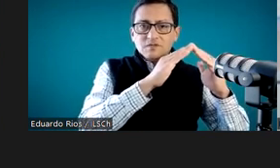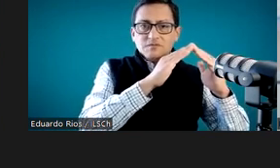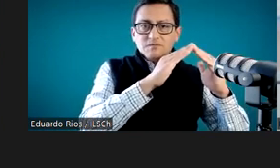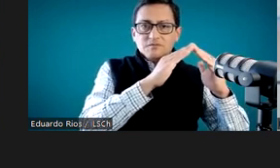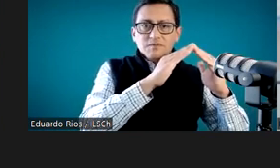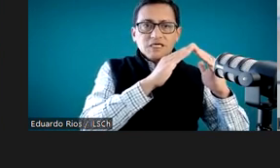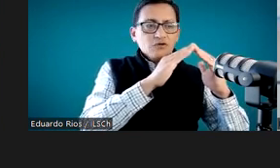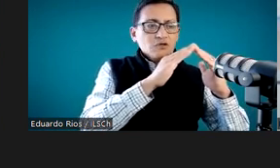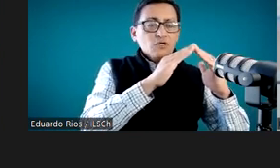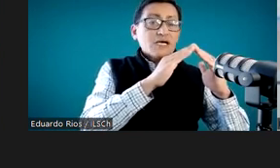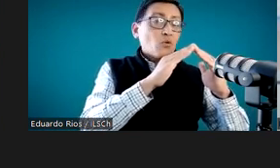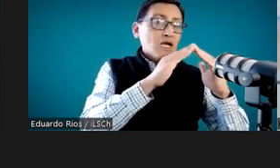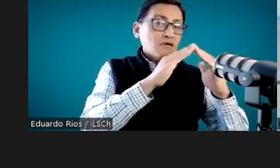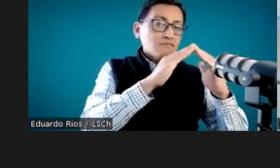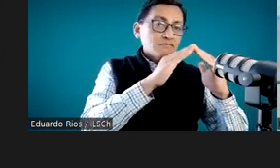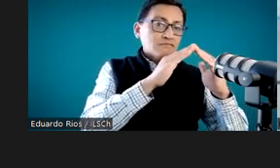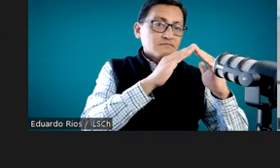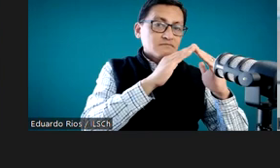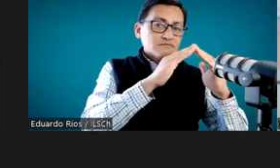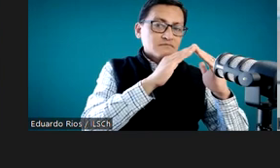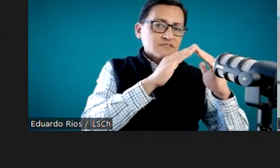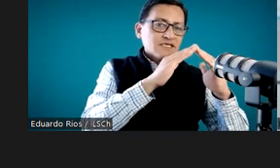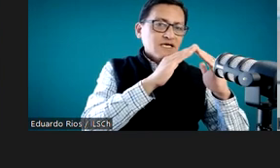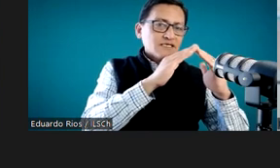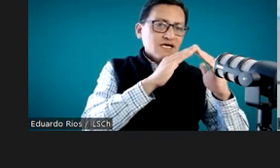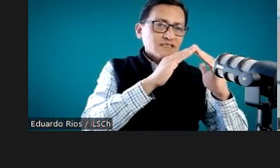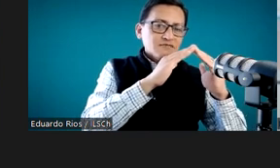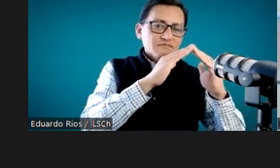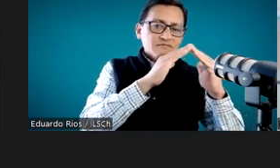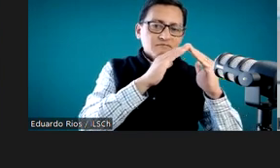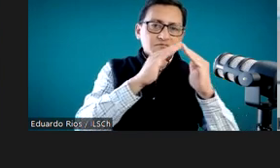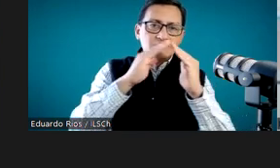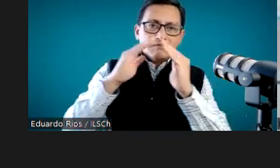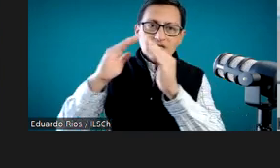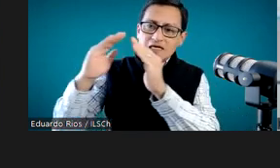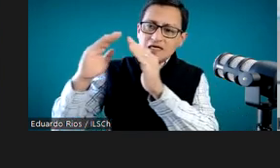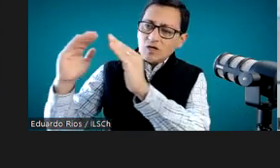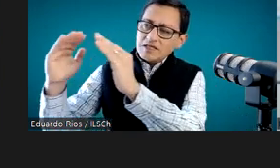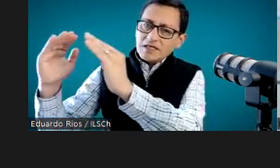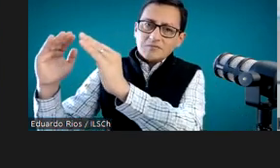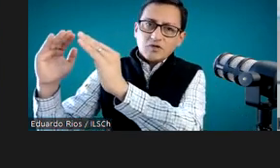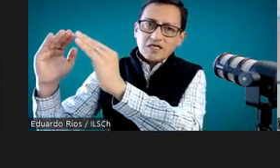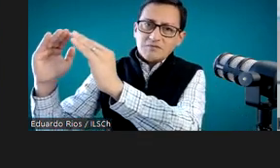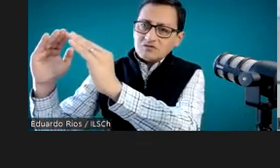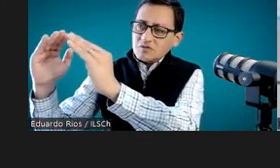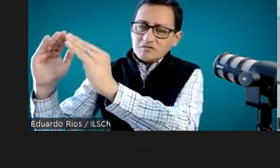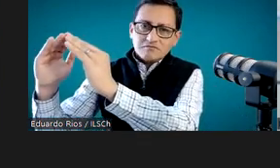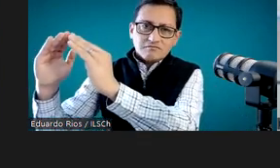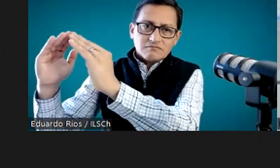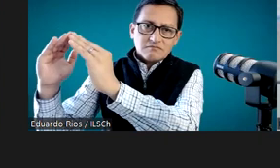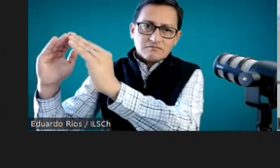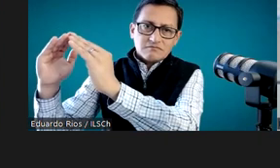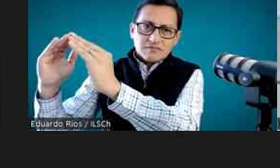Y si me imagino una escuela cerca de esa casa, la escuela tiene que estar por aquí más o